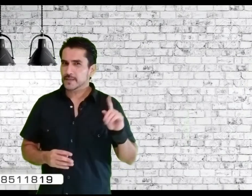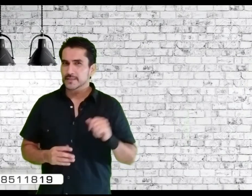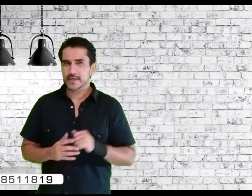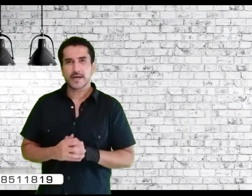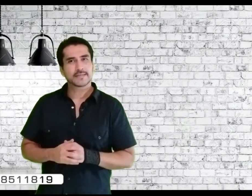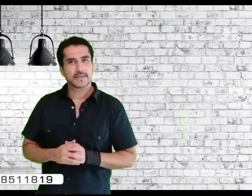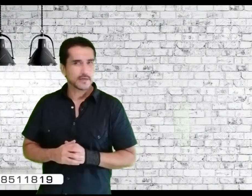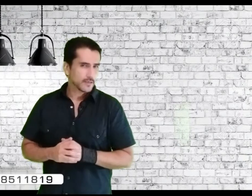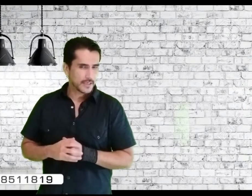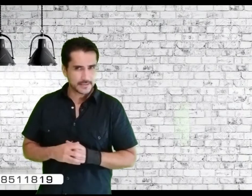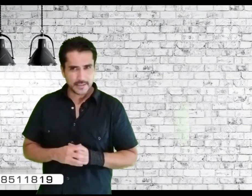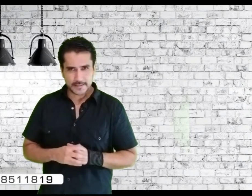de hacer